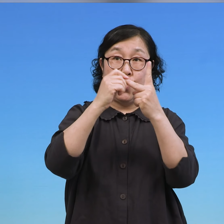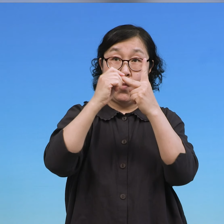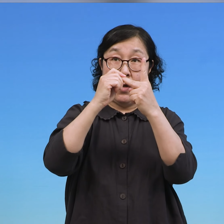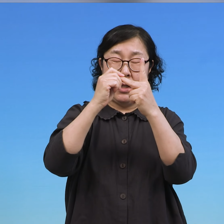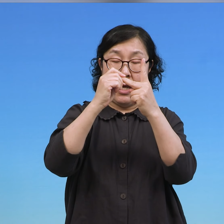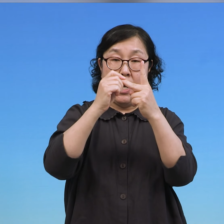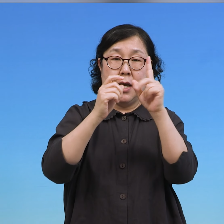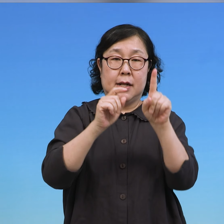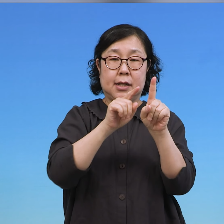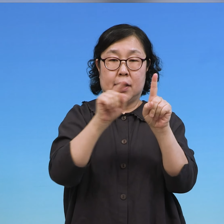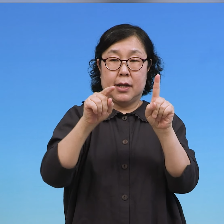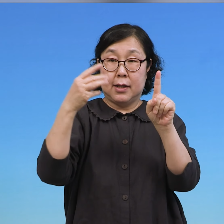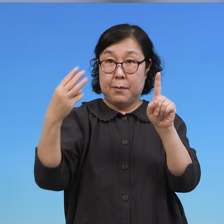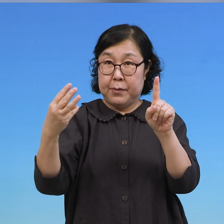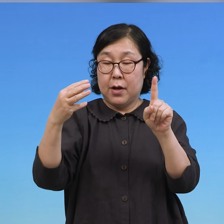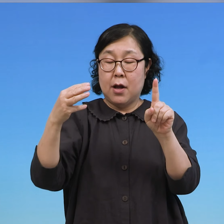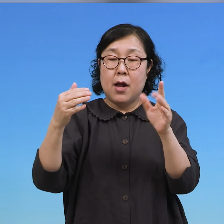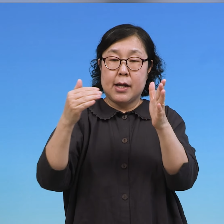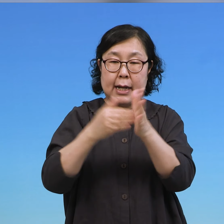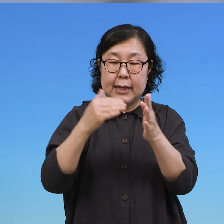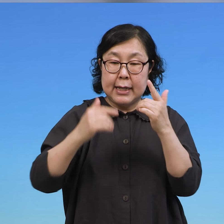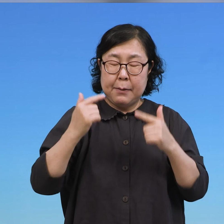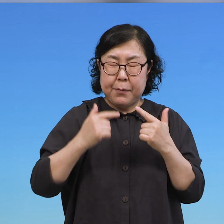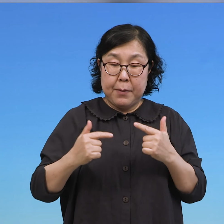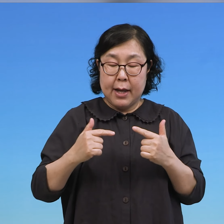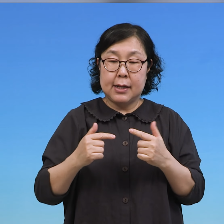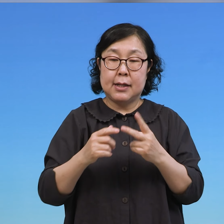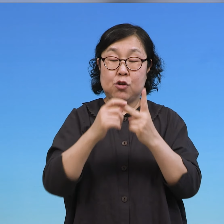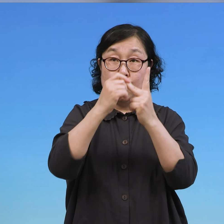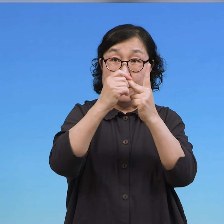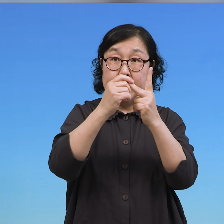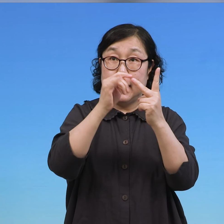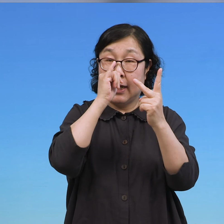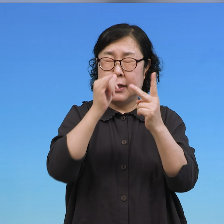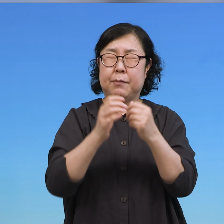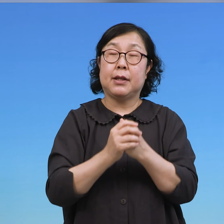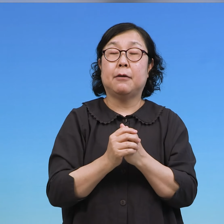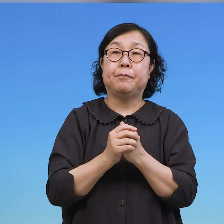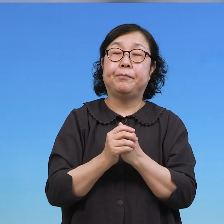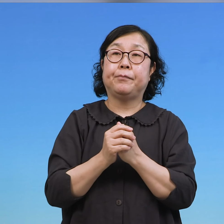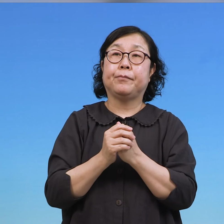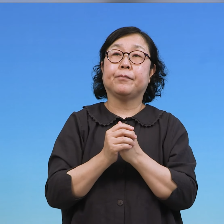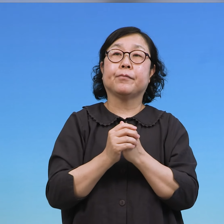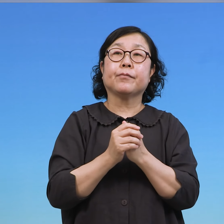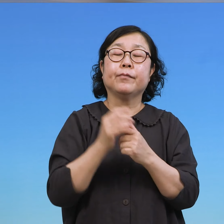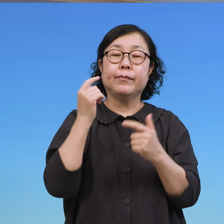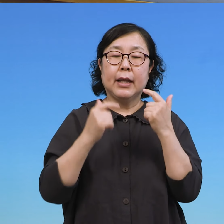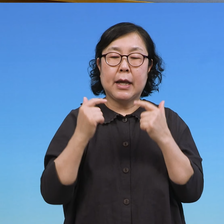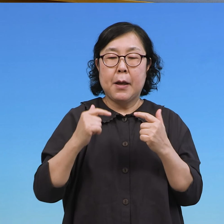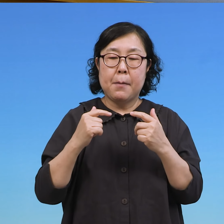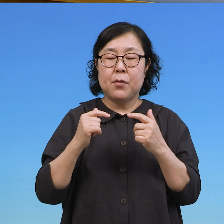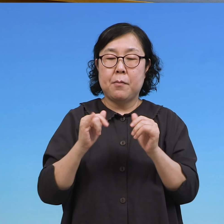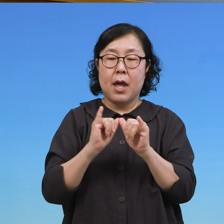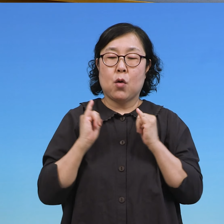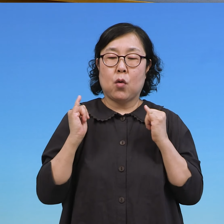요소고요. 그런가 하면은 1절에서 3절까지에서 표현되는 기쁨에는 한 가지 요소가 더 내포가 되어 있는데, 그